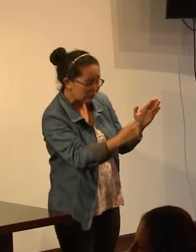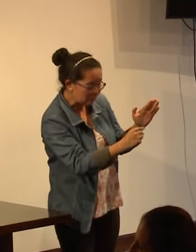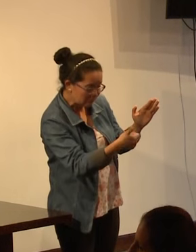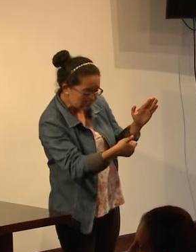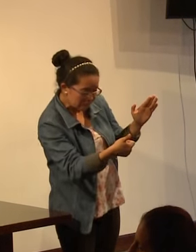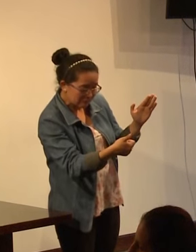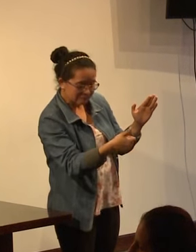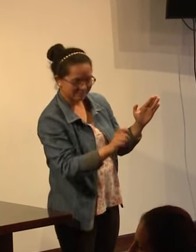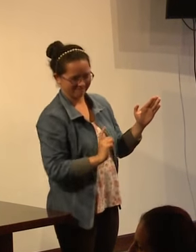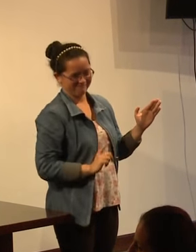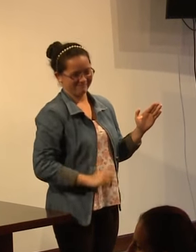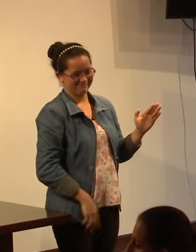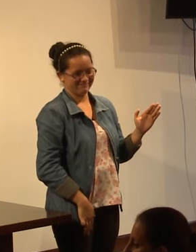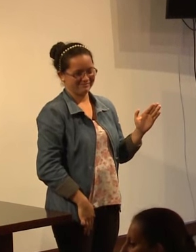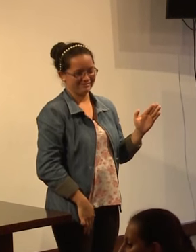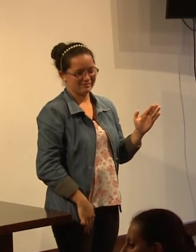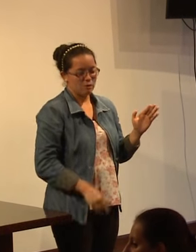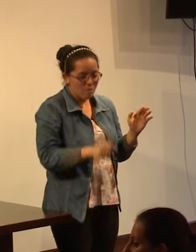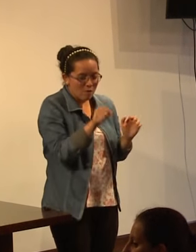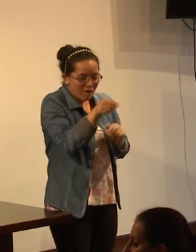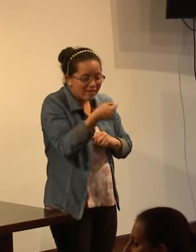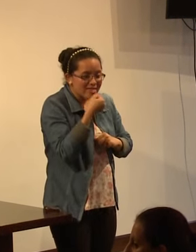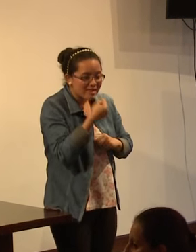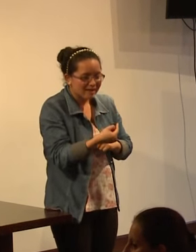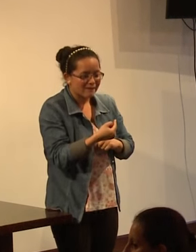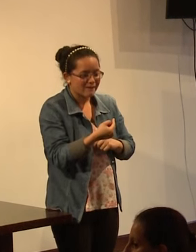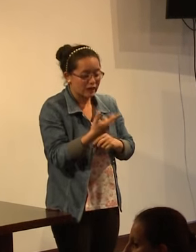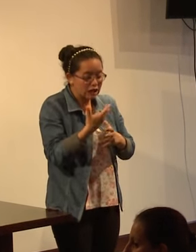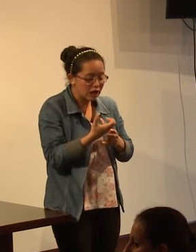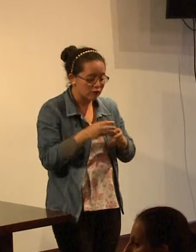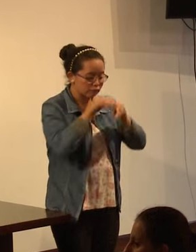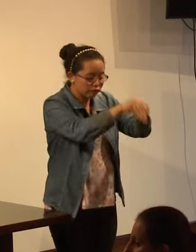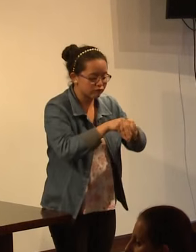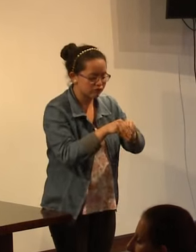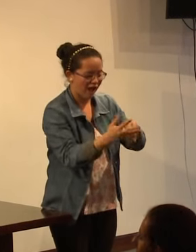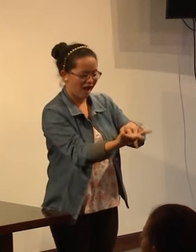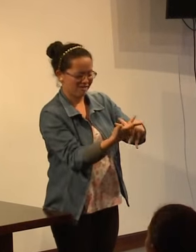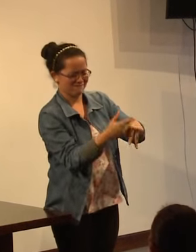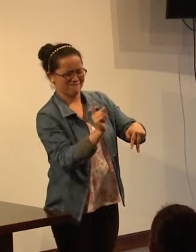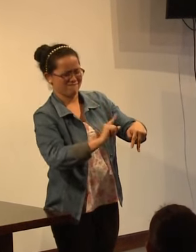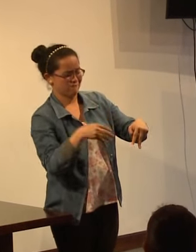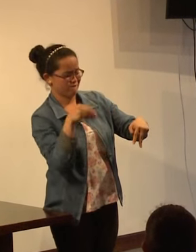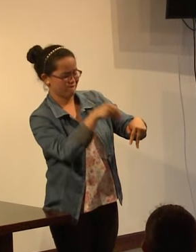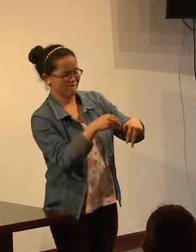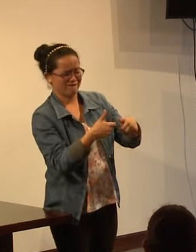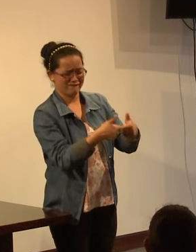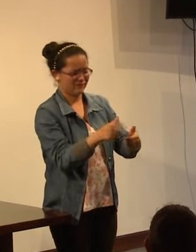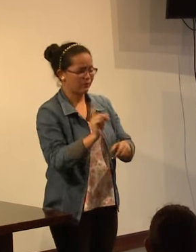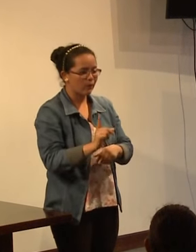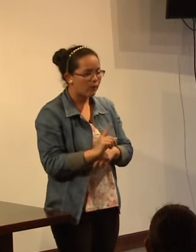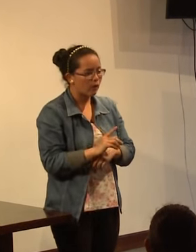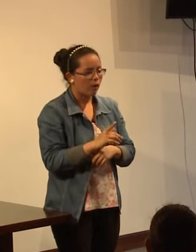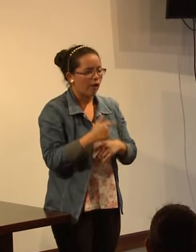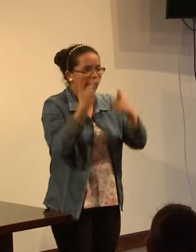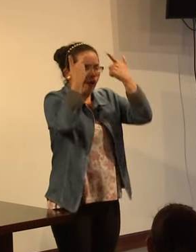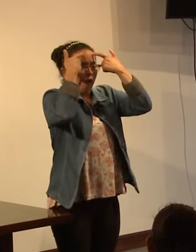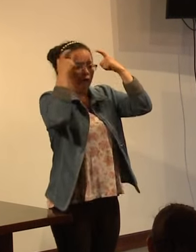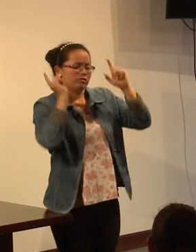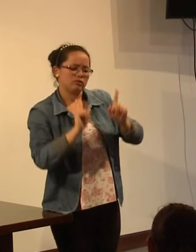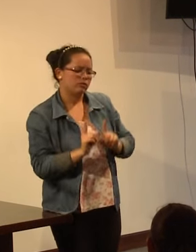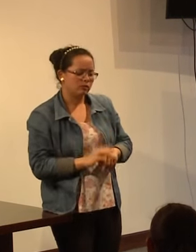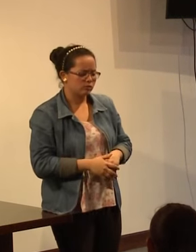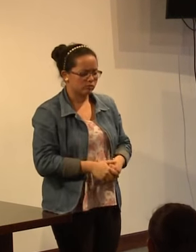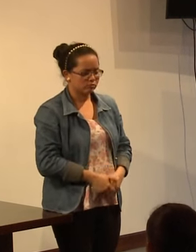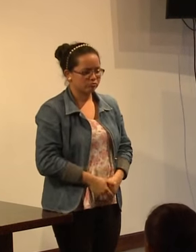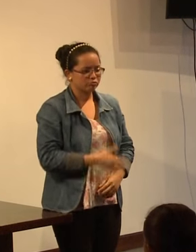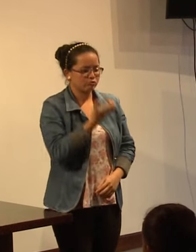Eso es lo importante. Por eso les decía que no se trata de formar artistas. Como no se trata de formar artistas, pues entonces uno tiene que preocuparse también de esa responsabilidad de,